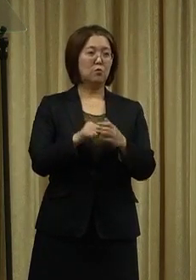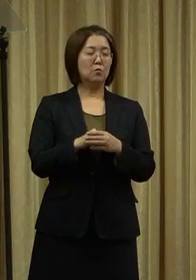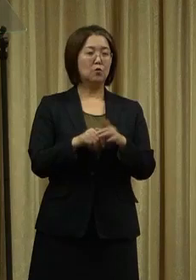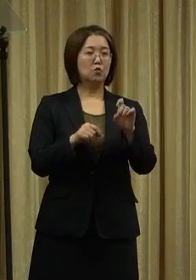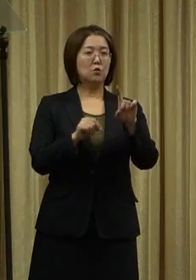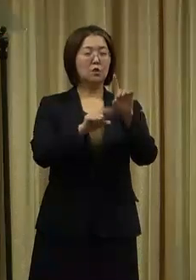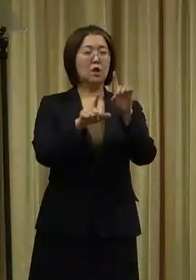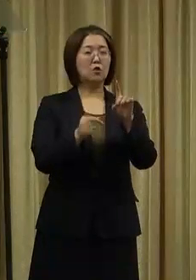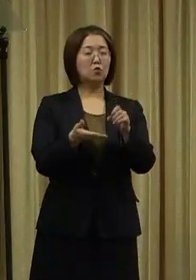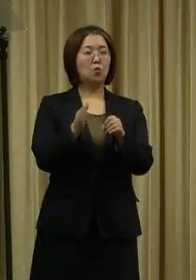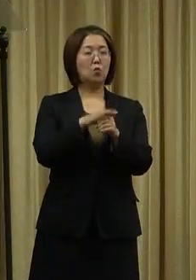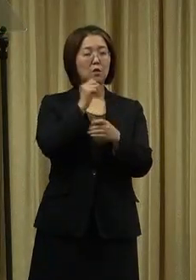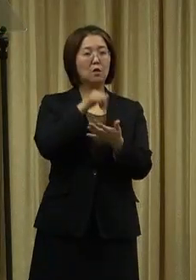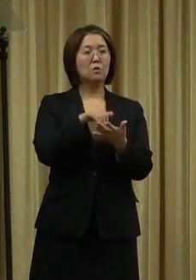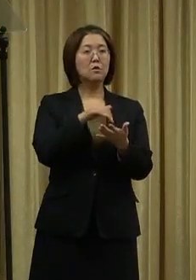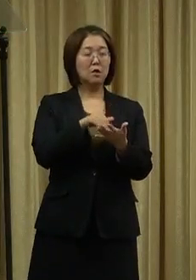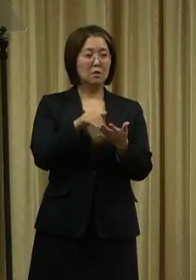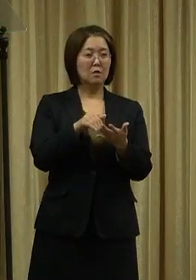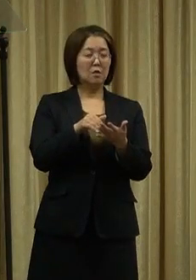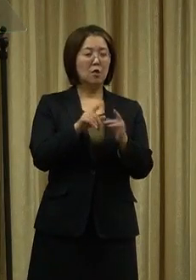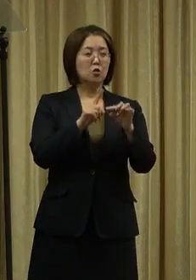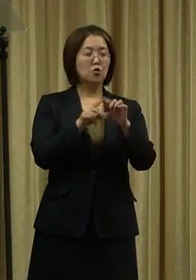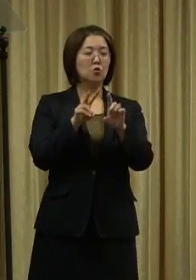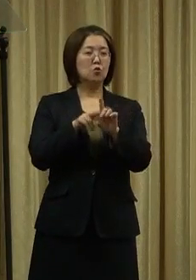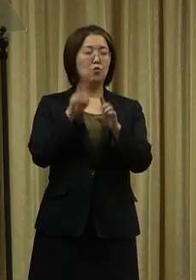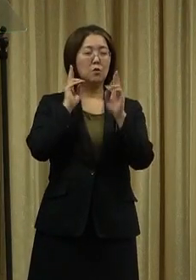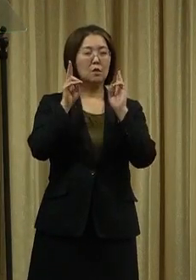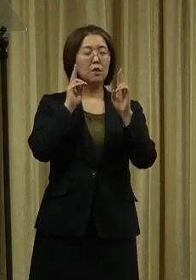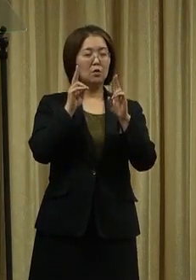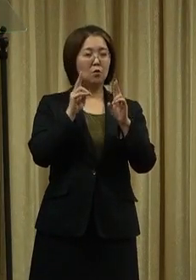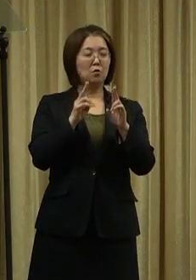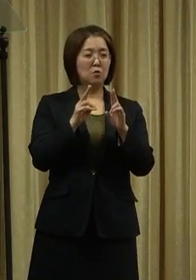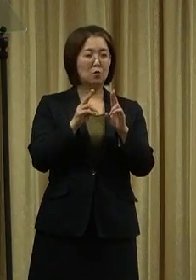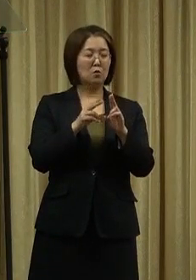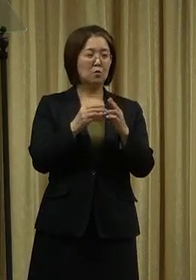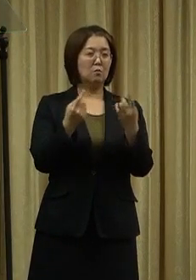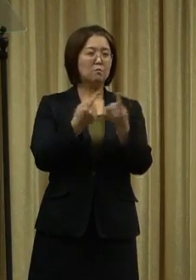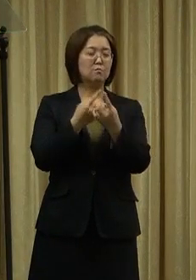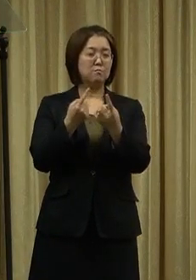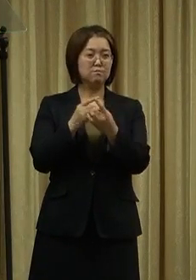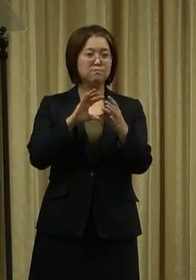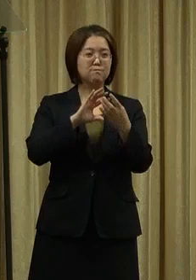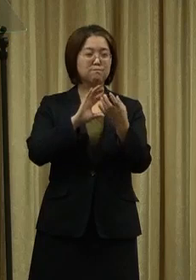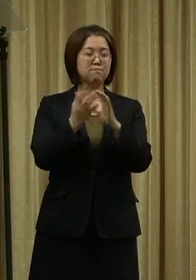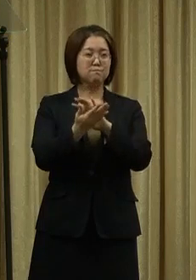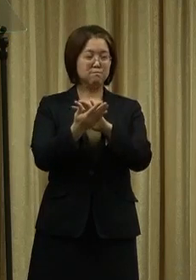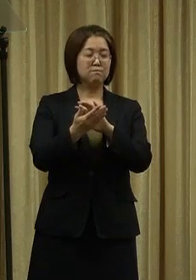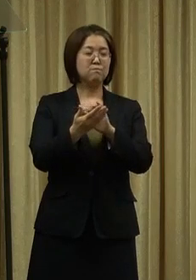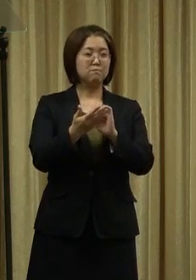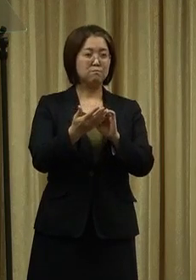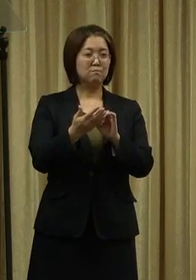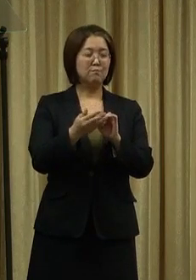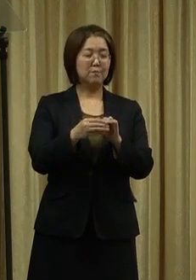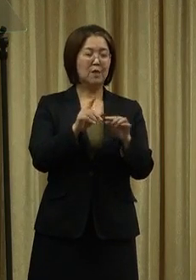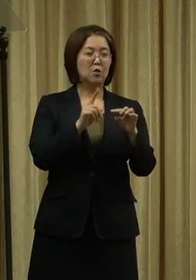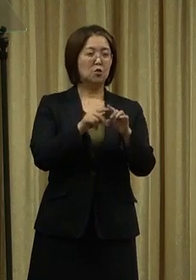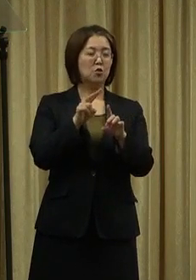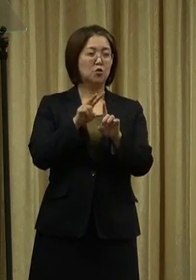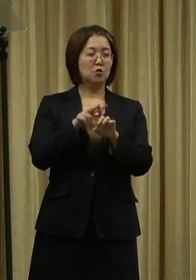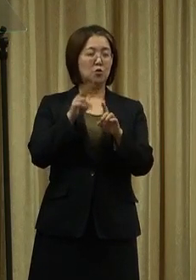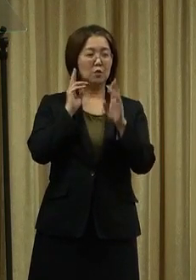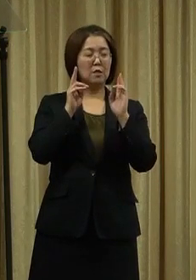上した中小企業トランスフォーメーション補助金により県内事業者の生産性向上の取り組みを支援していきます